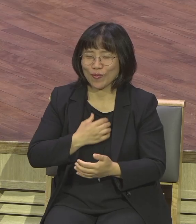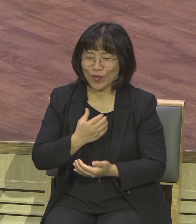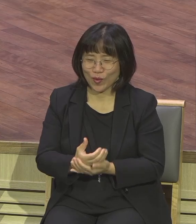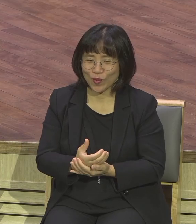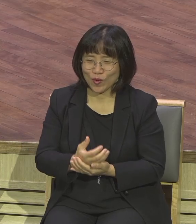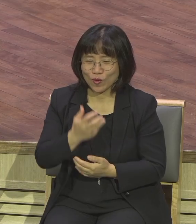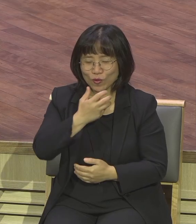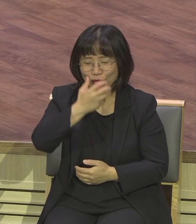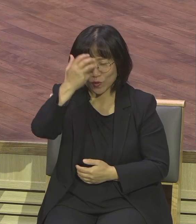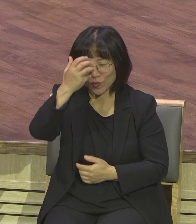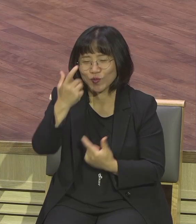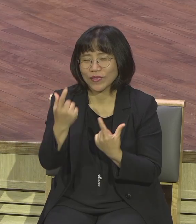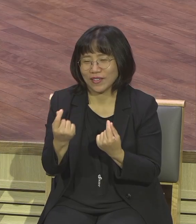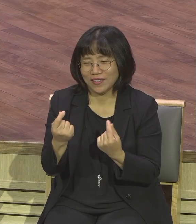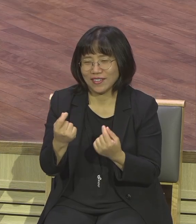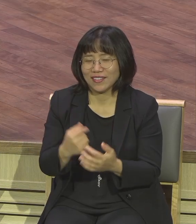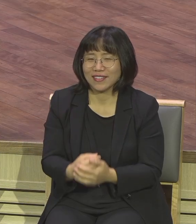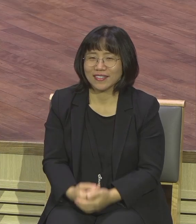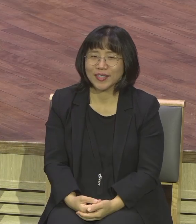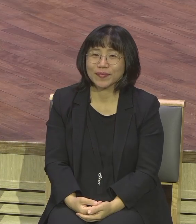꿈인가 생신가.